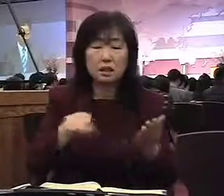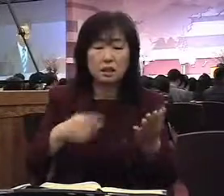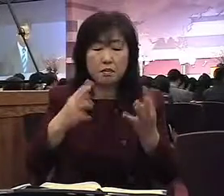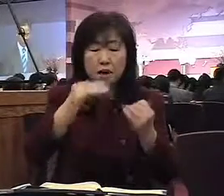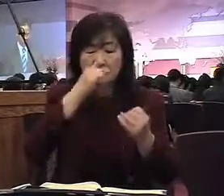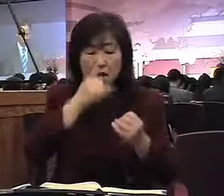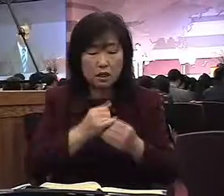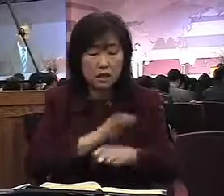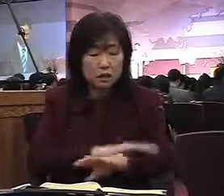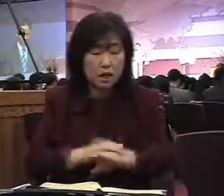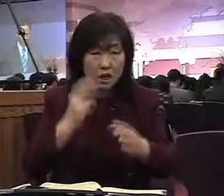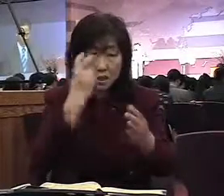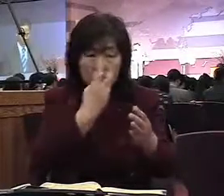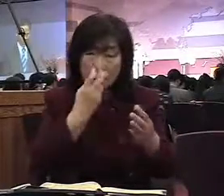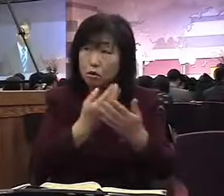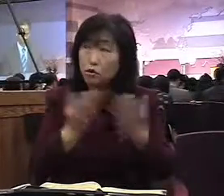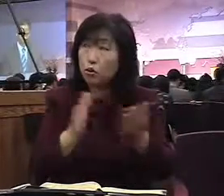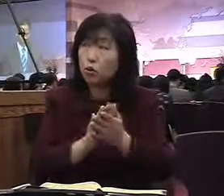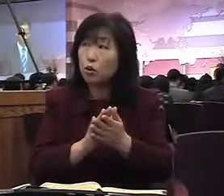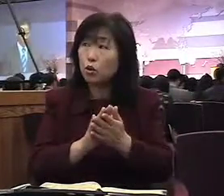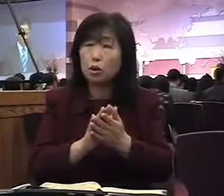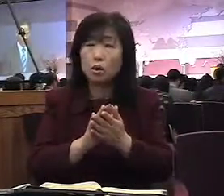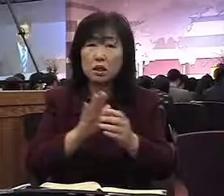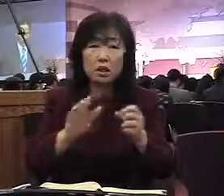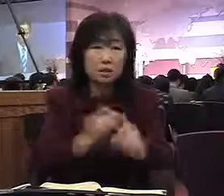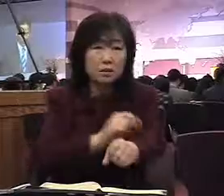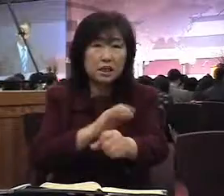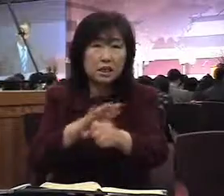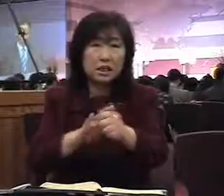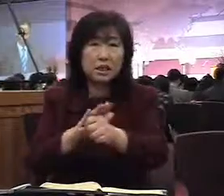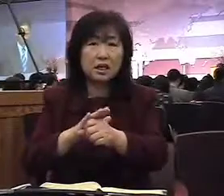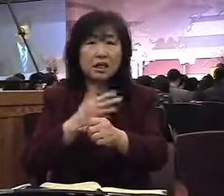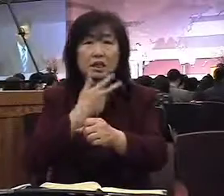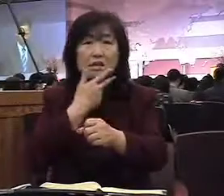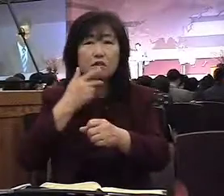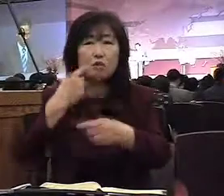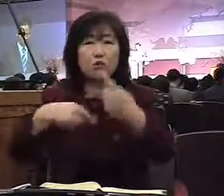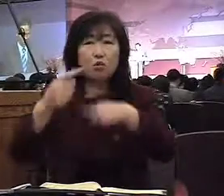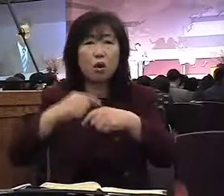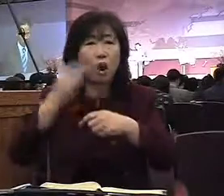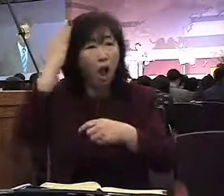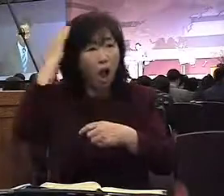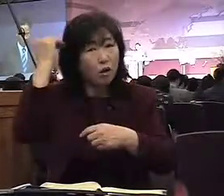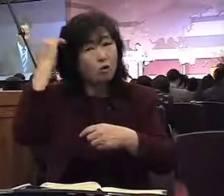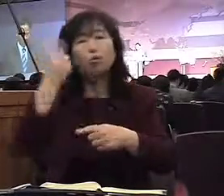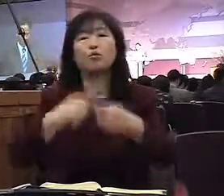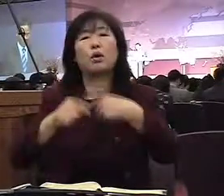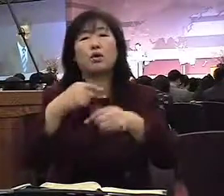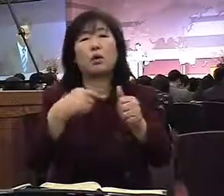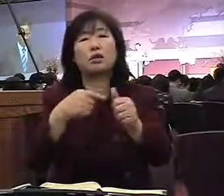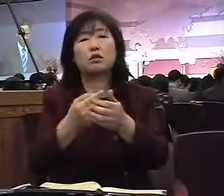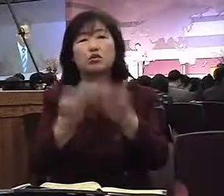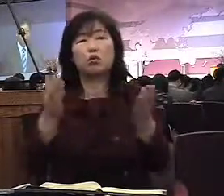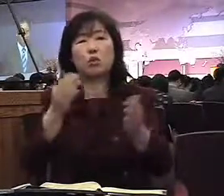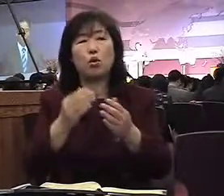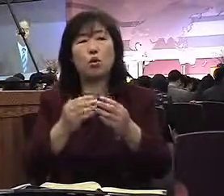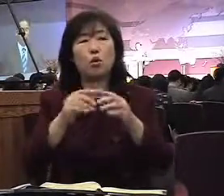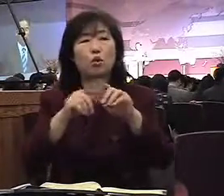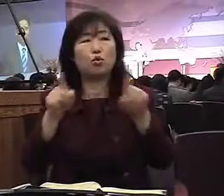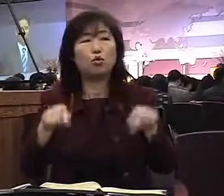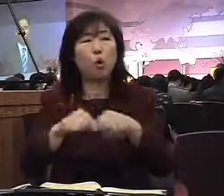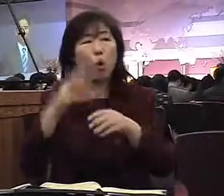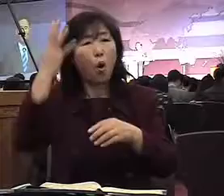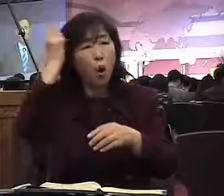잘 살펴주시고요. 특별히 사랑의 수화교실 영어 수화도 가르쳐드리고 한국어 수화도 가르쳐드립니다. 주보 잘